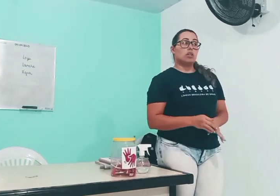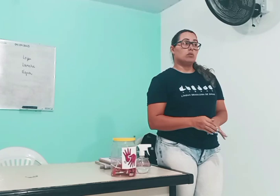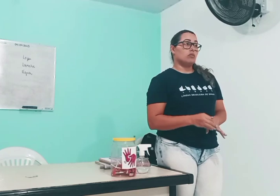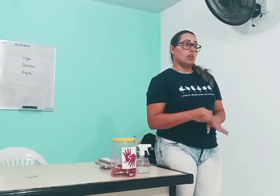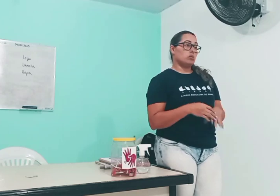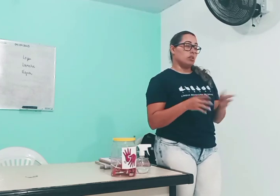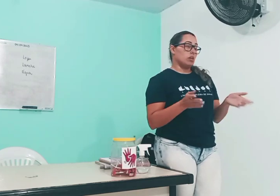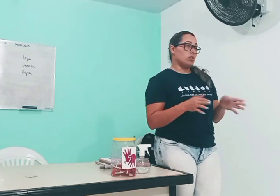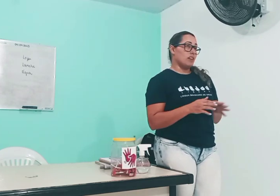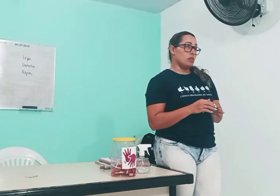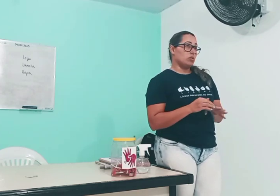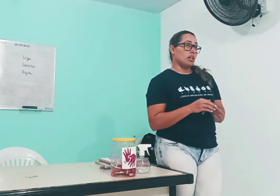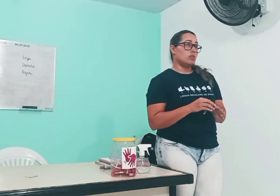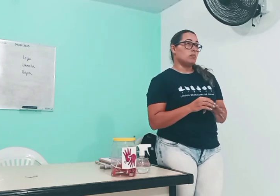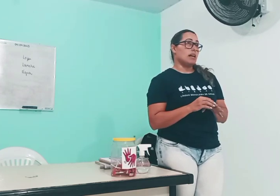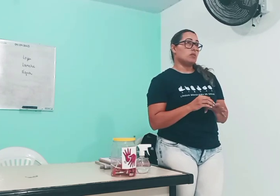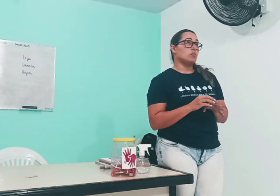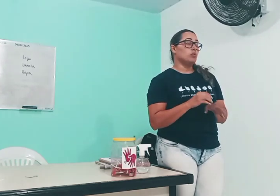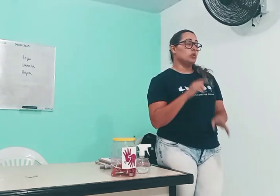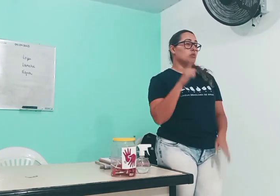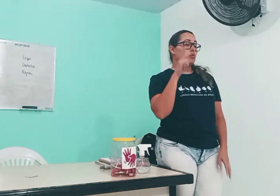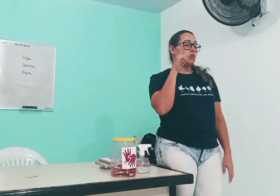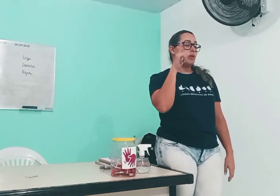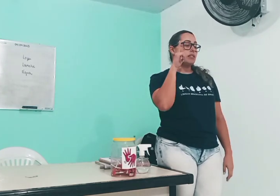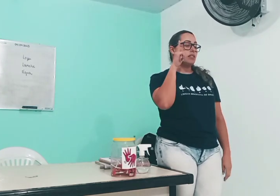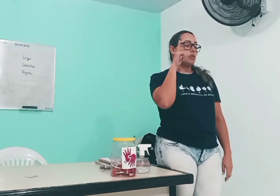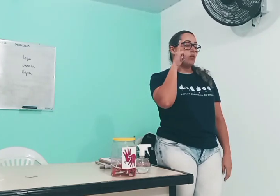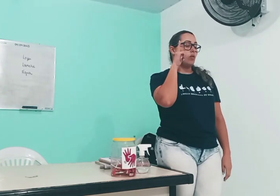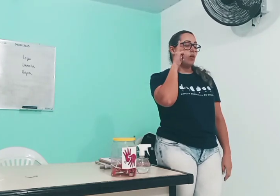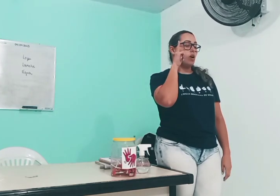eu vejo também de vários jeitos, mas muitos usam assim, ó. Loja.